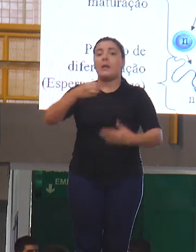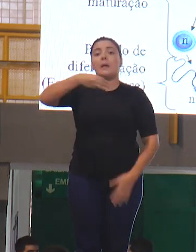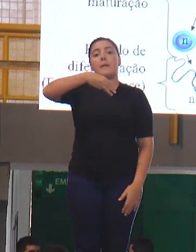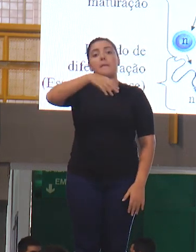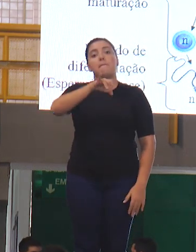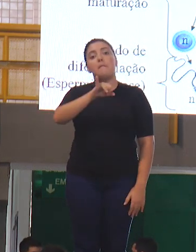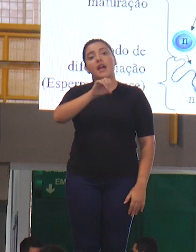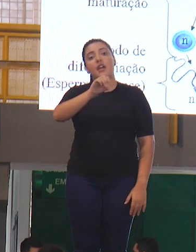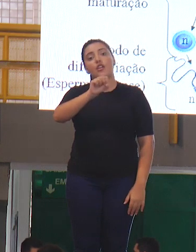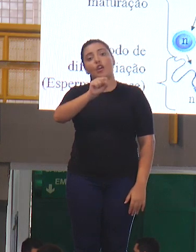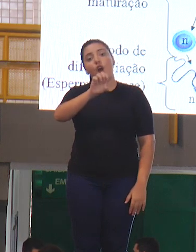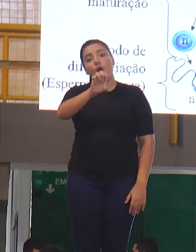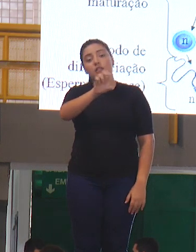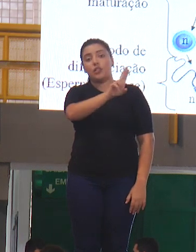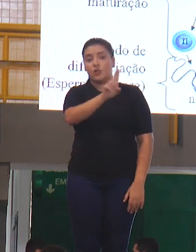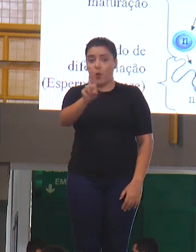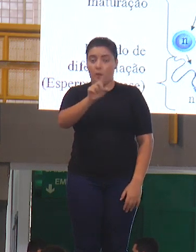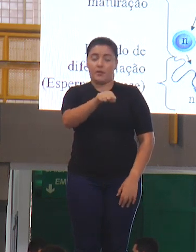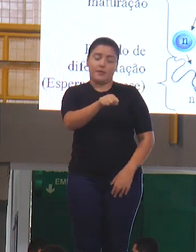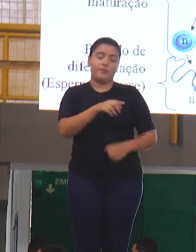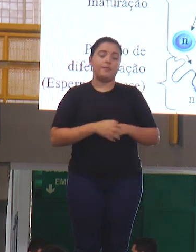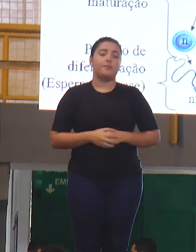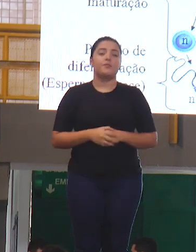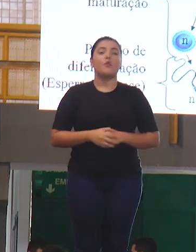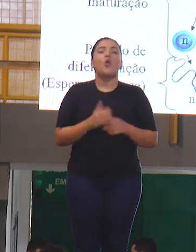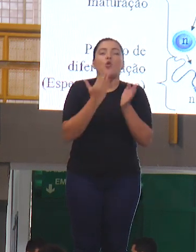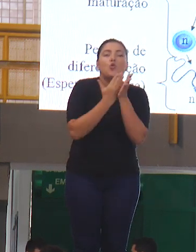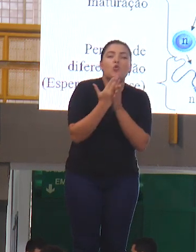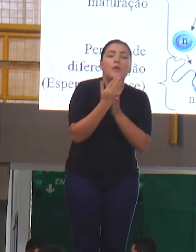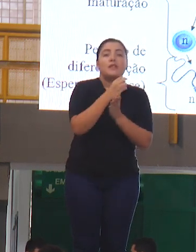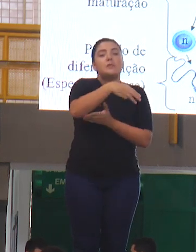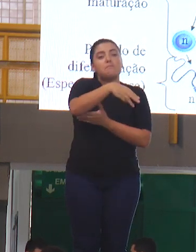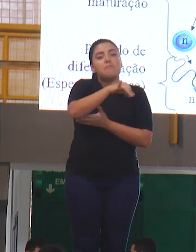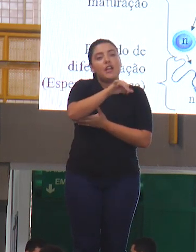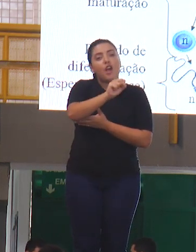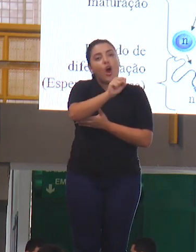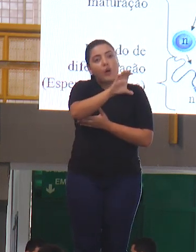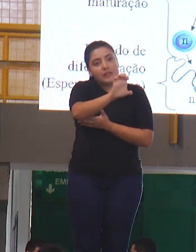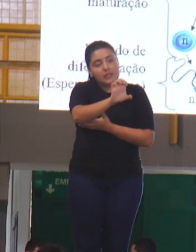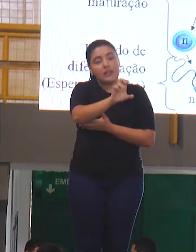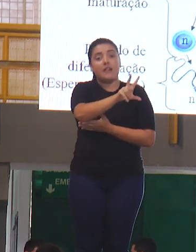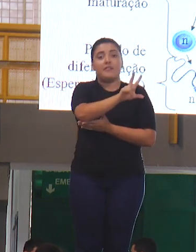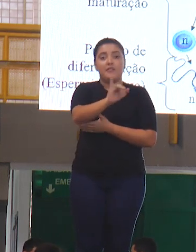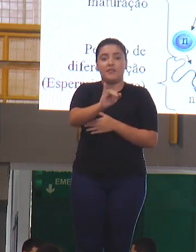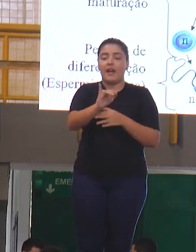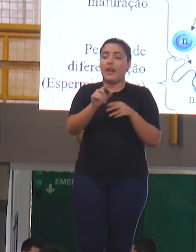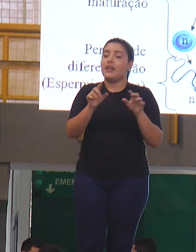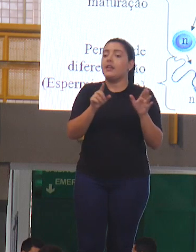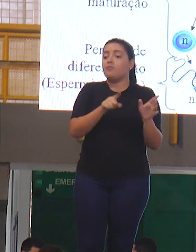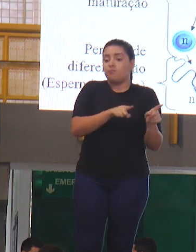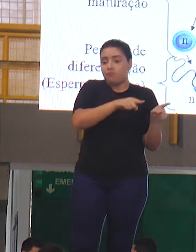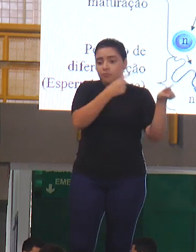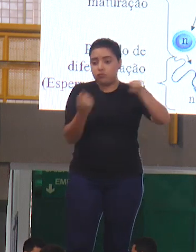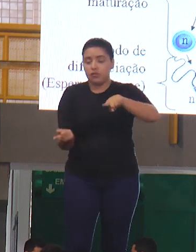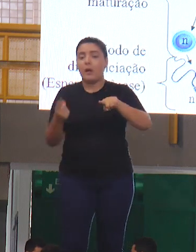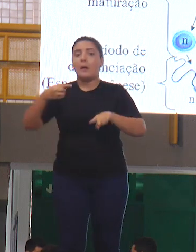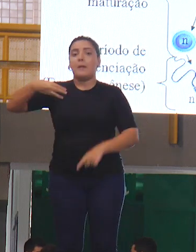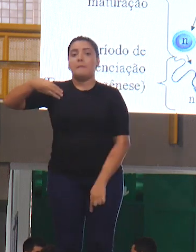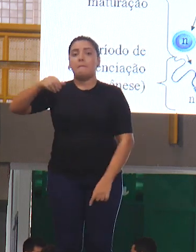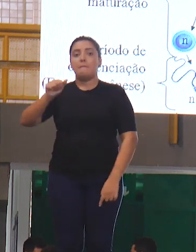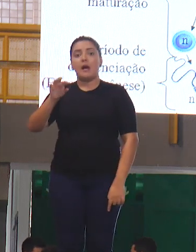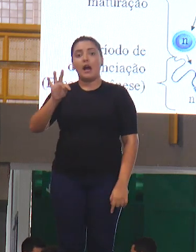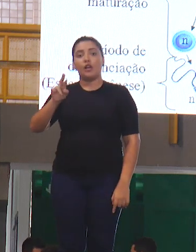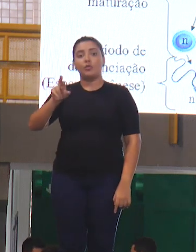meiose. O começo da meiose vai marcar quem? A maturação